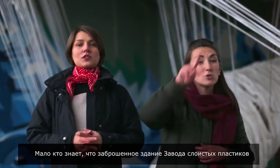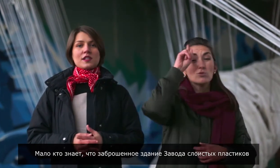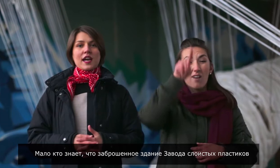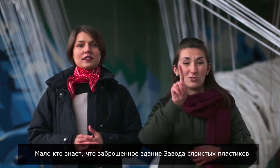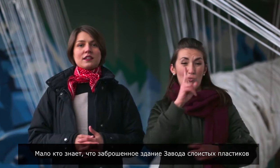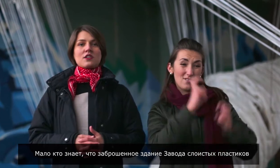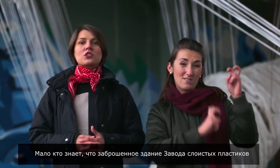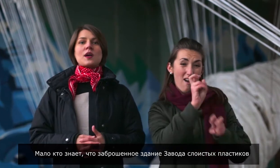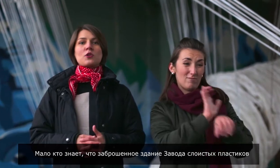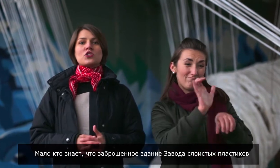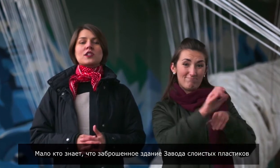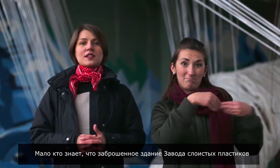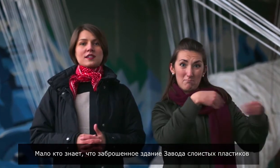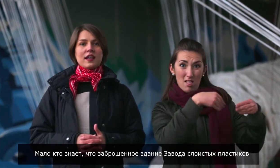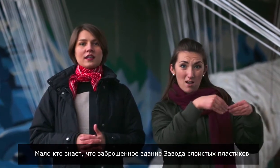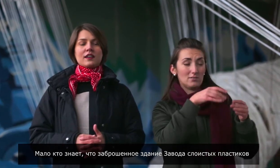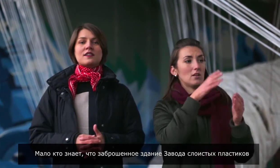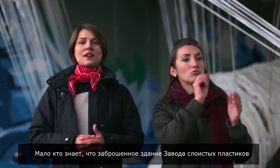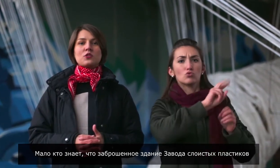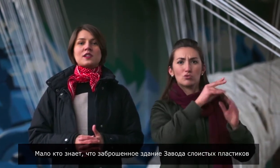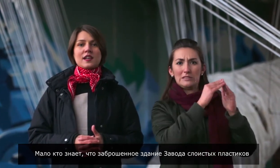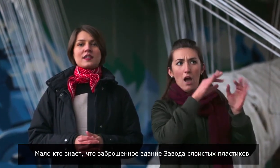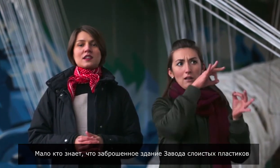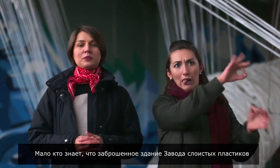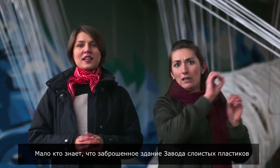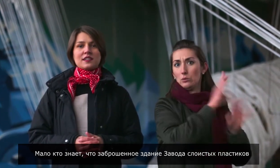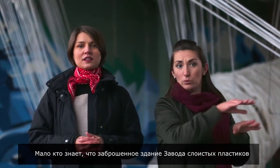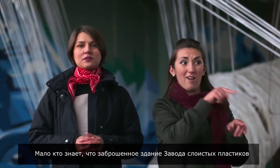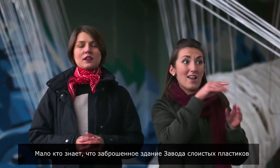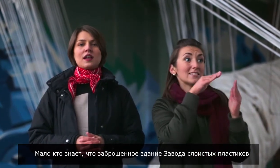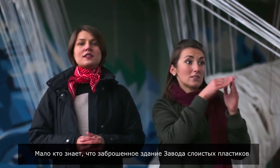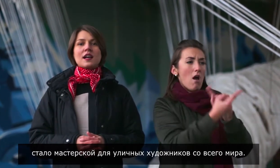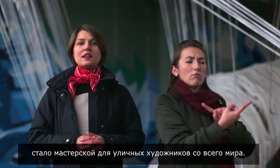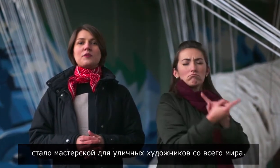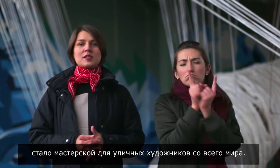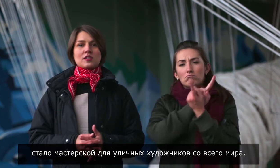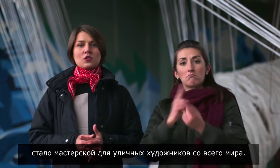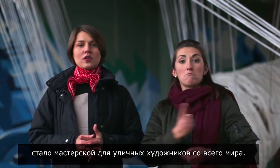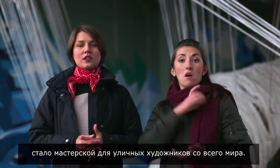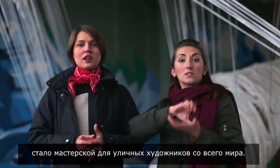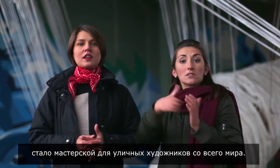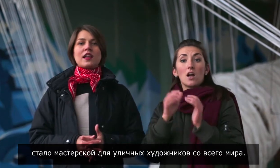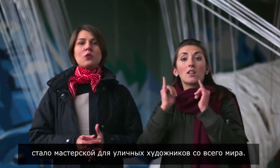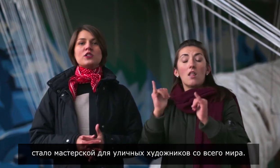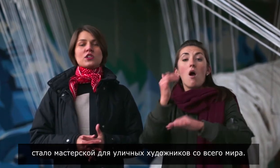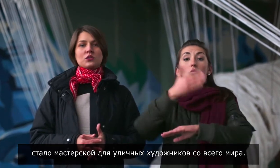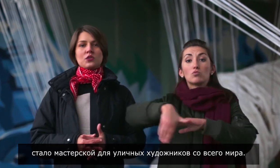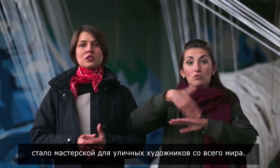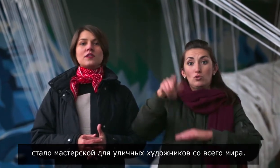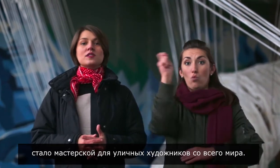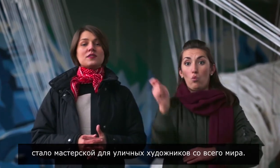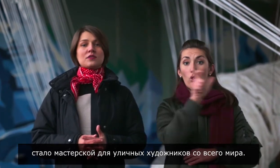Мало кто знает, что заброшенное здание завода слоистых пластиков стало мастерской для